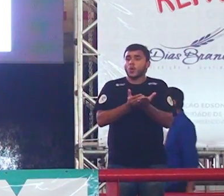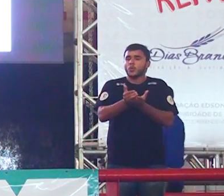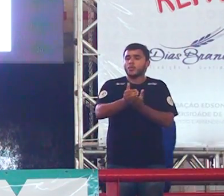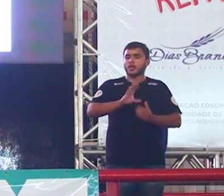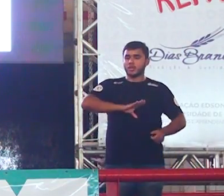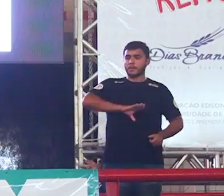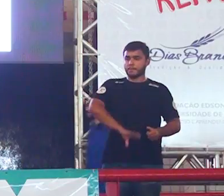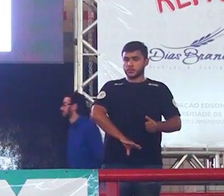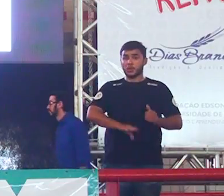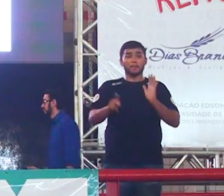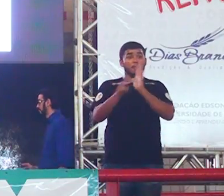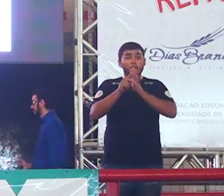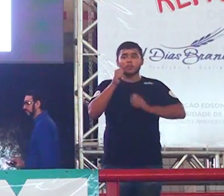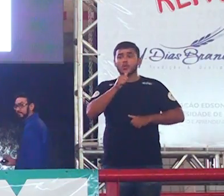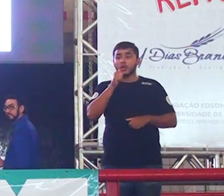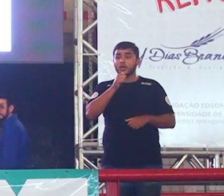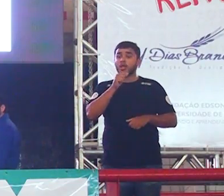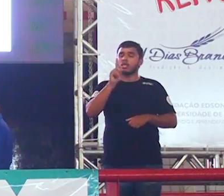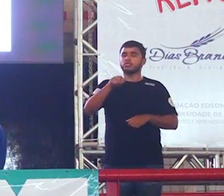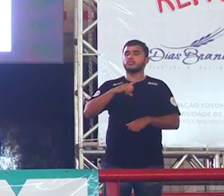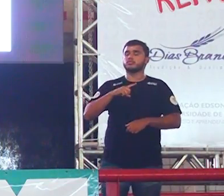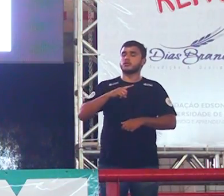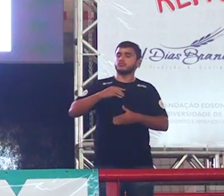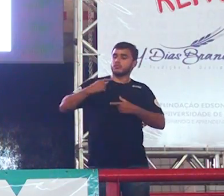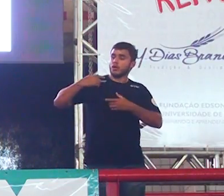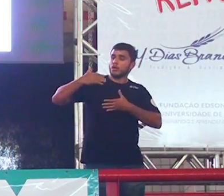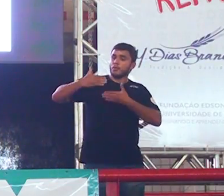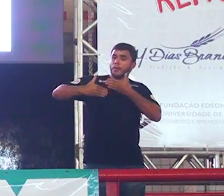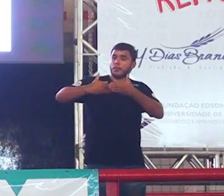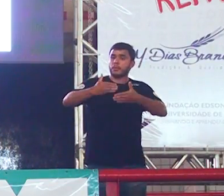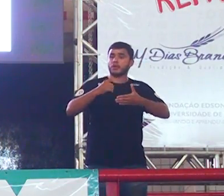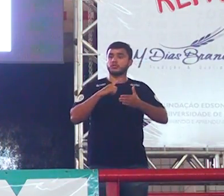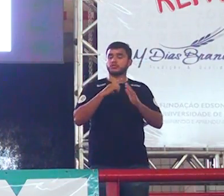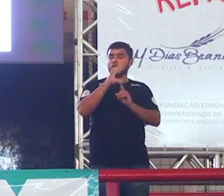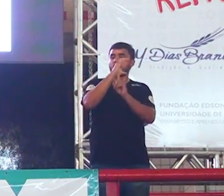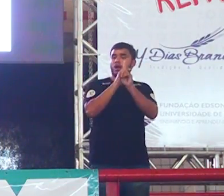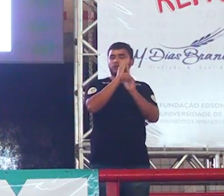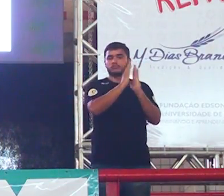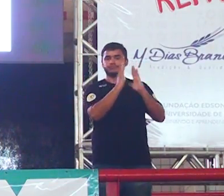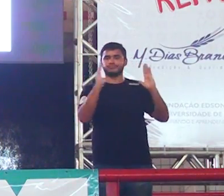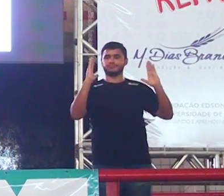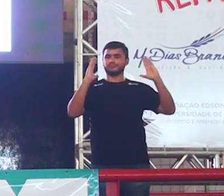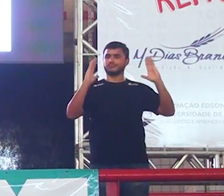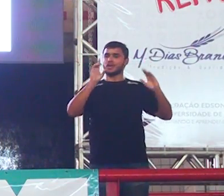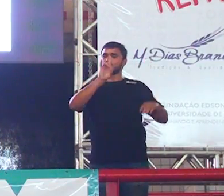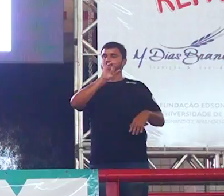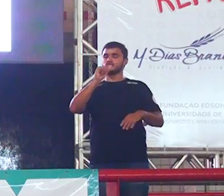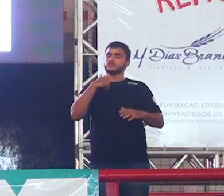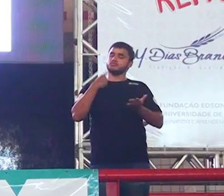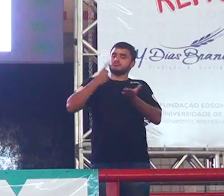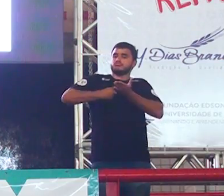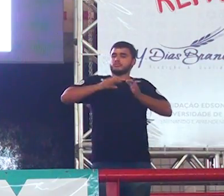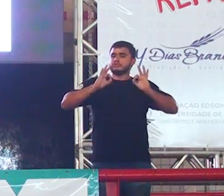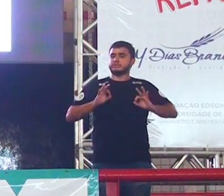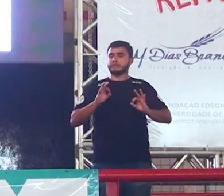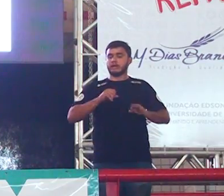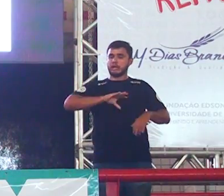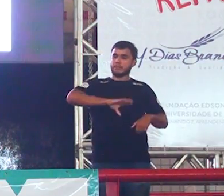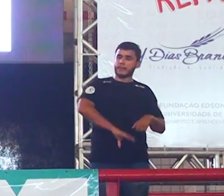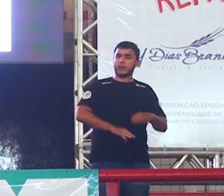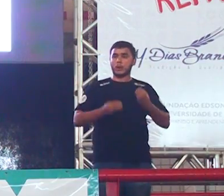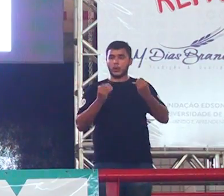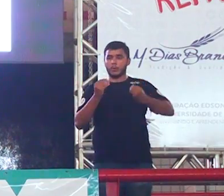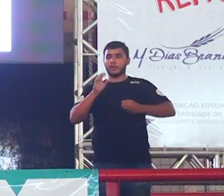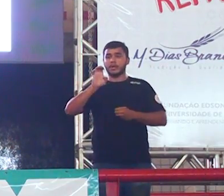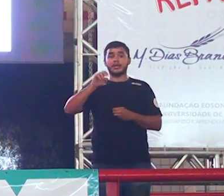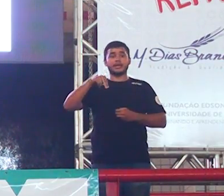menstrual, que combina com a ovulação e termina com quem? Com um novo ciclo ao descamar o endométrio,